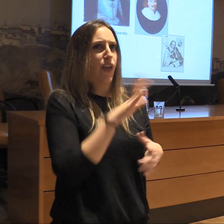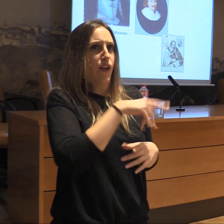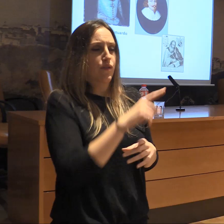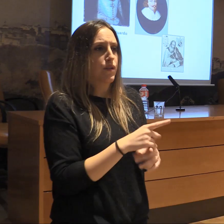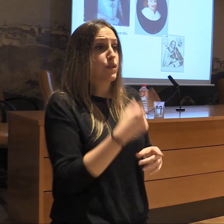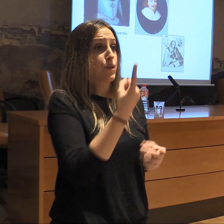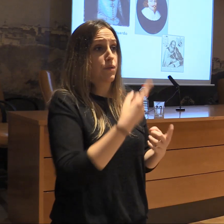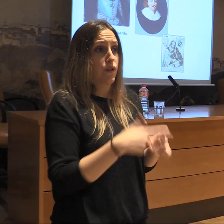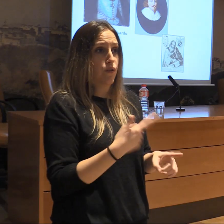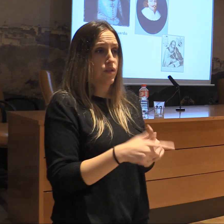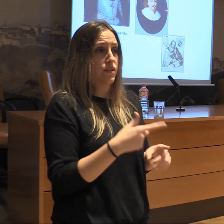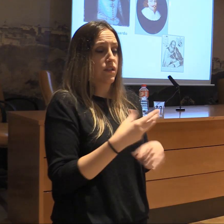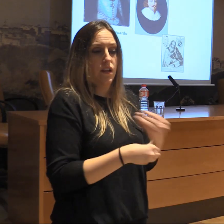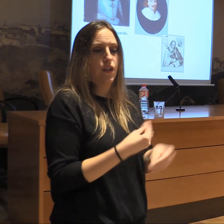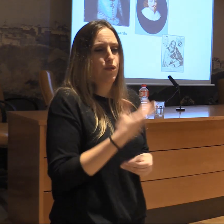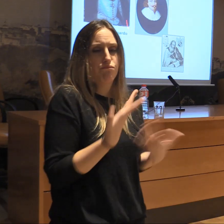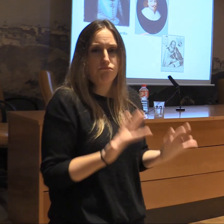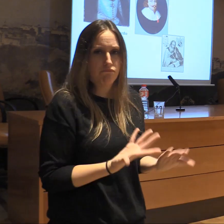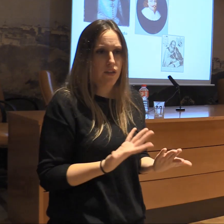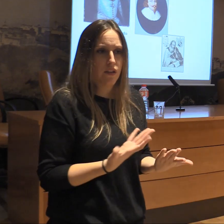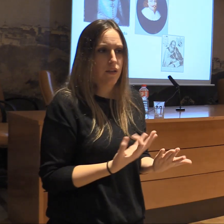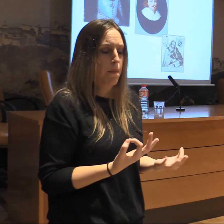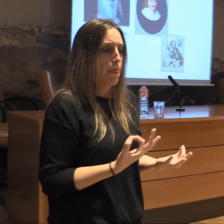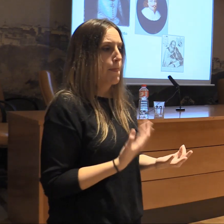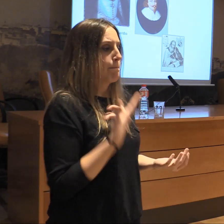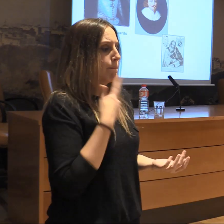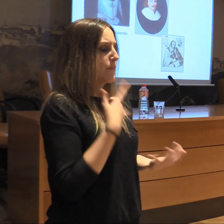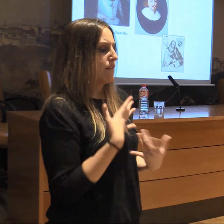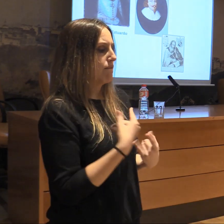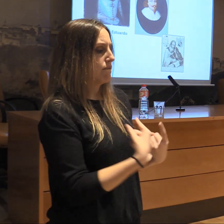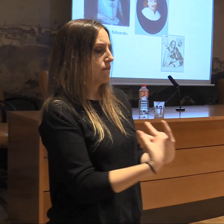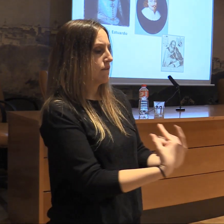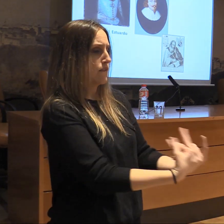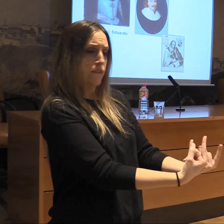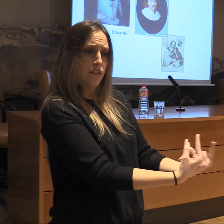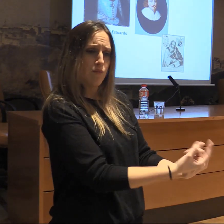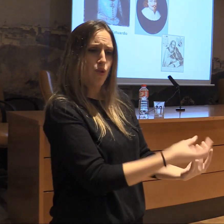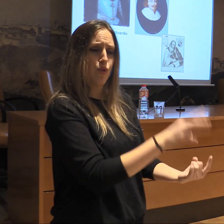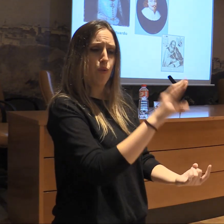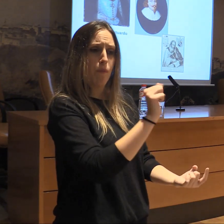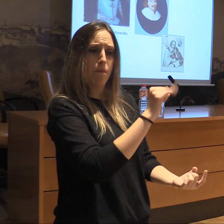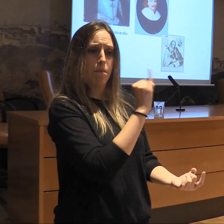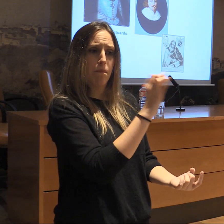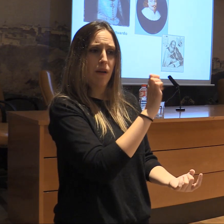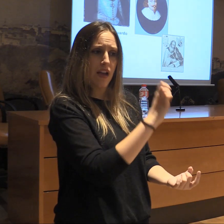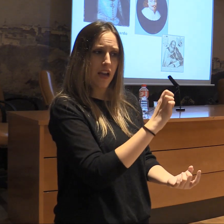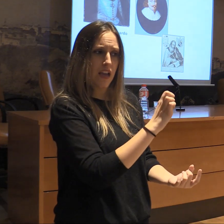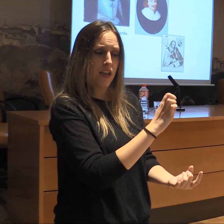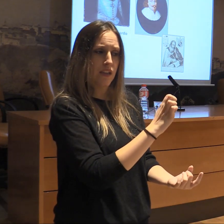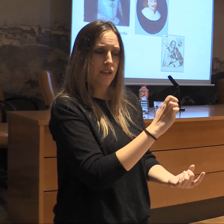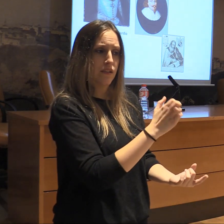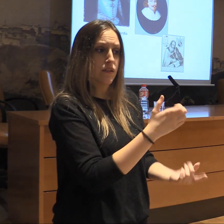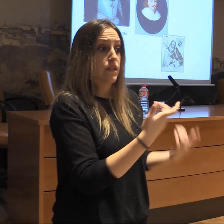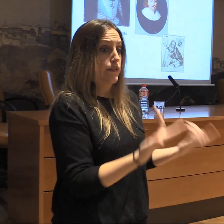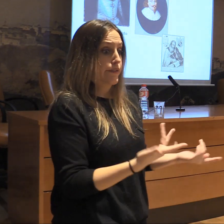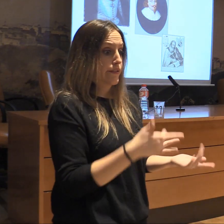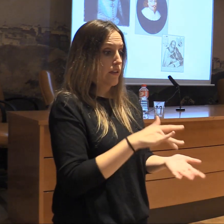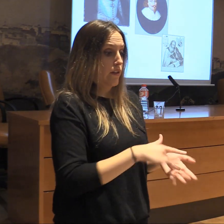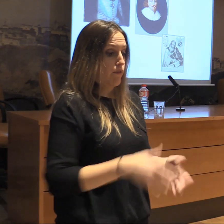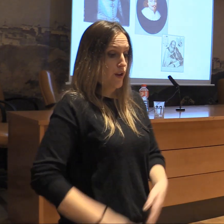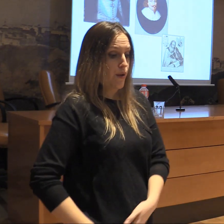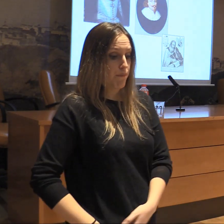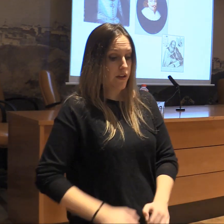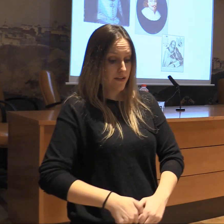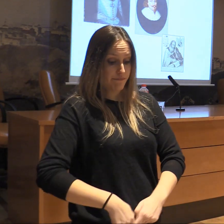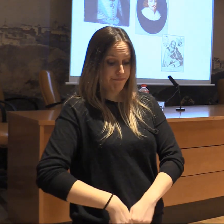cosas que hizo fue encapricharse con un paje de origen escocés, Robert Carr, que en una justa se rompió una pierna delante